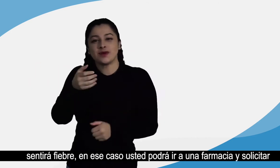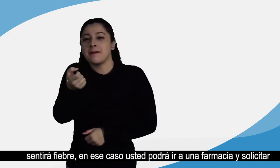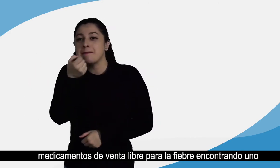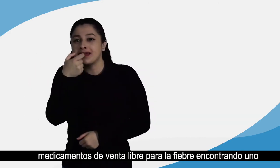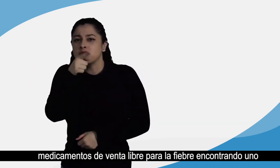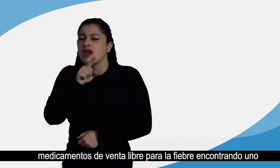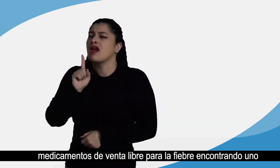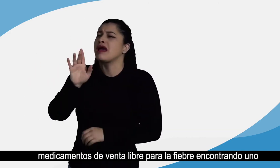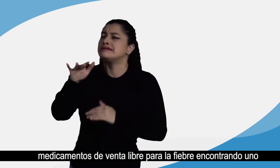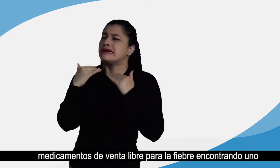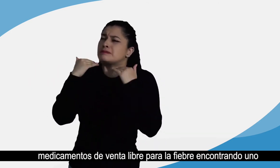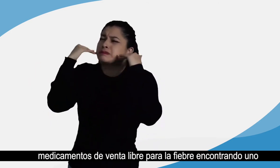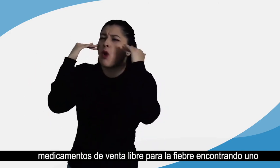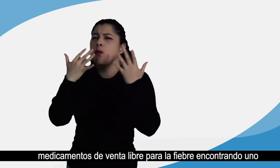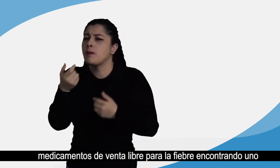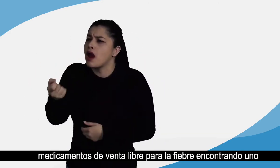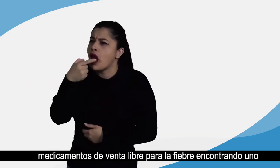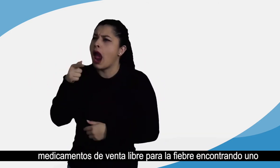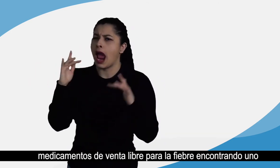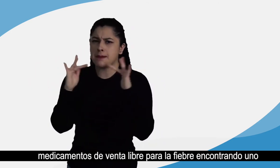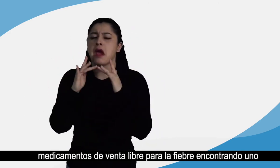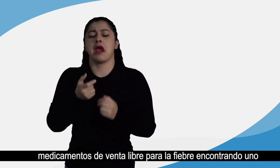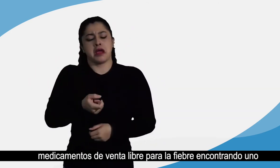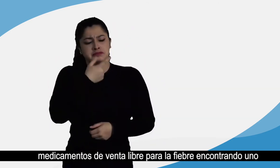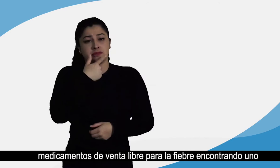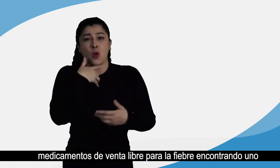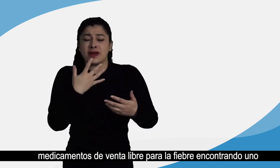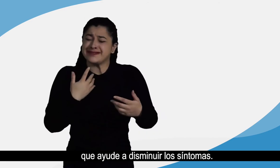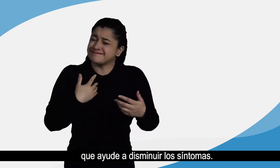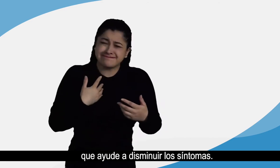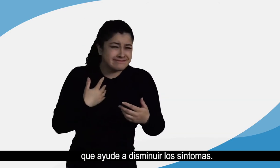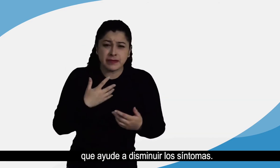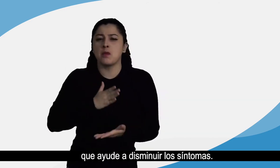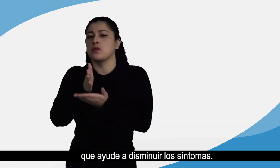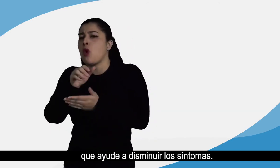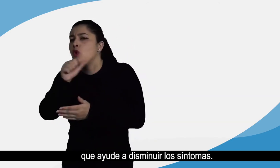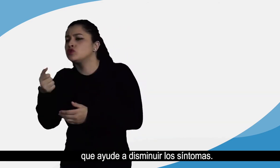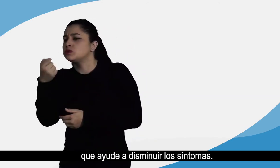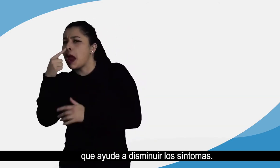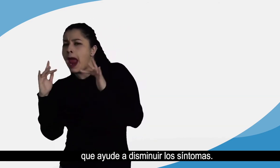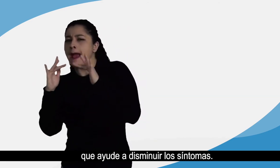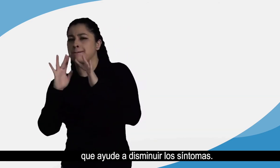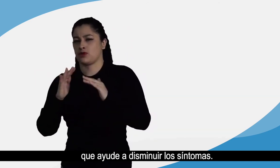solicitar medicamentos de venta libre para la fiebre Encontrando uno que ayude a disminuir los síntomas